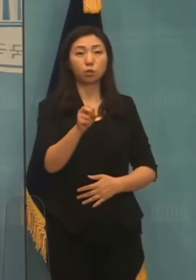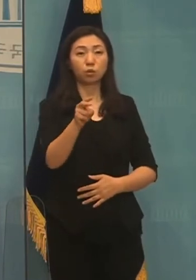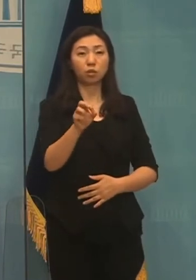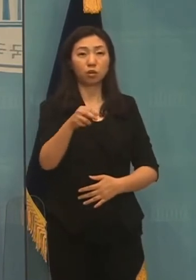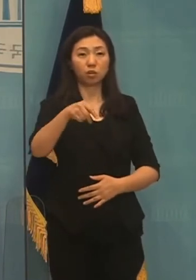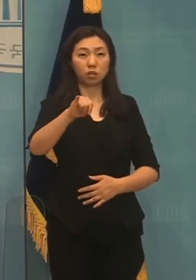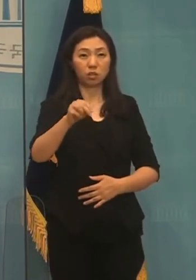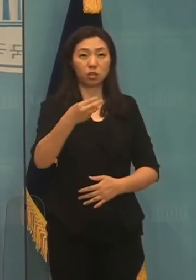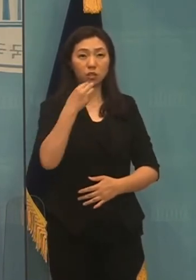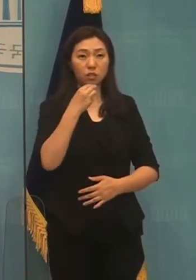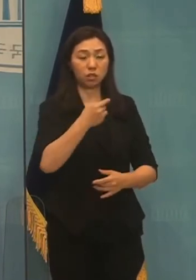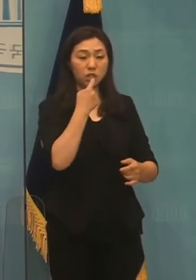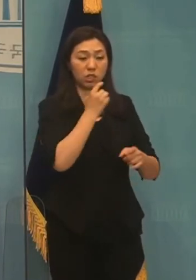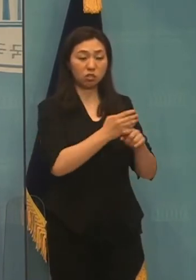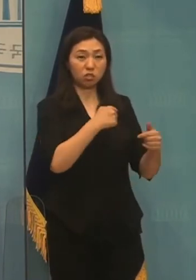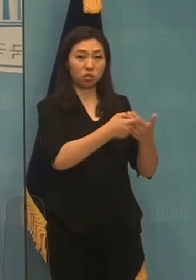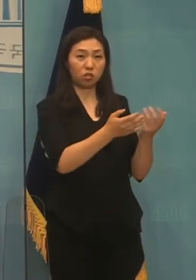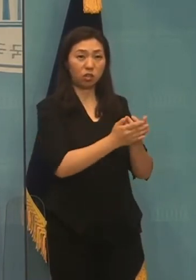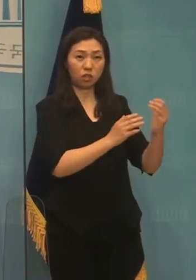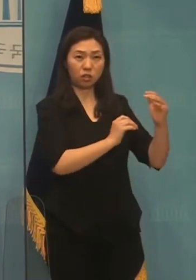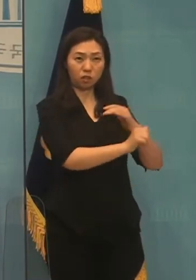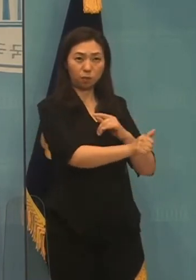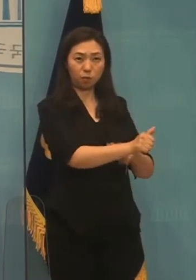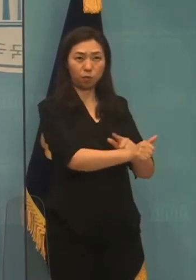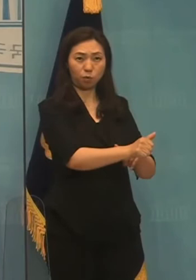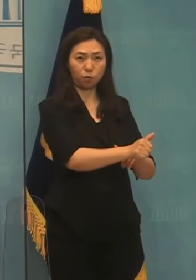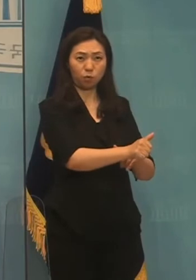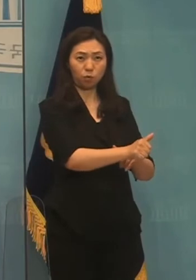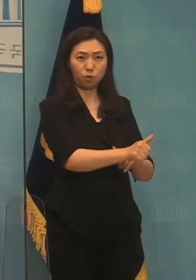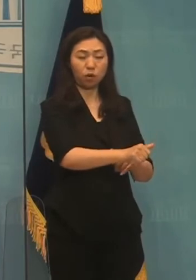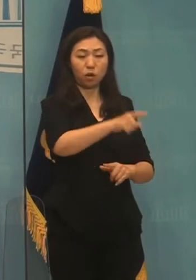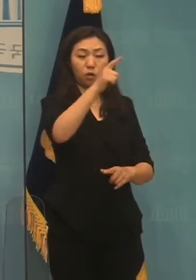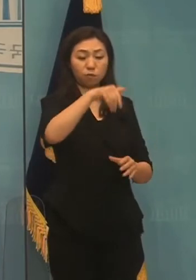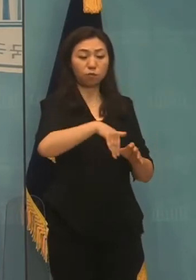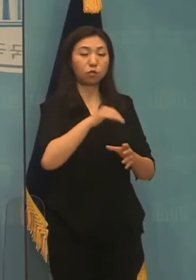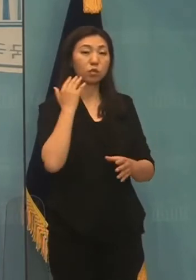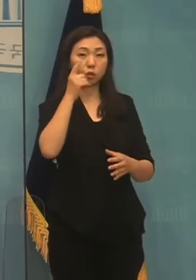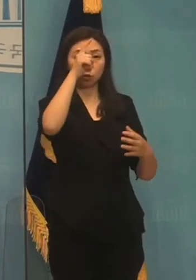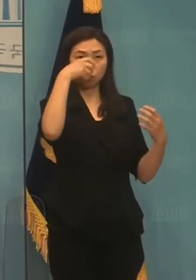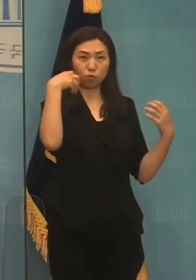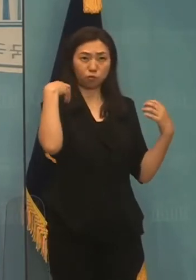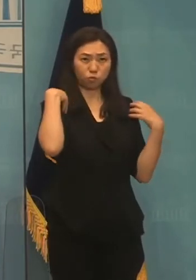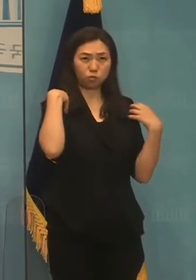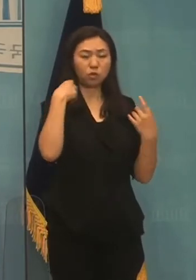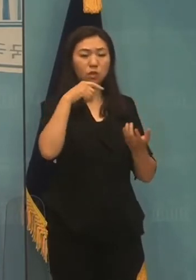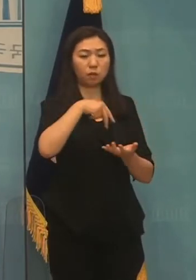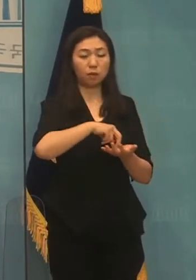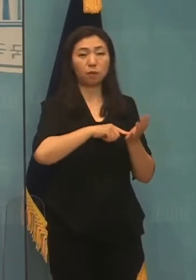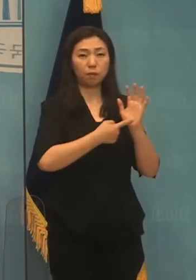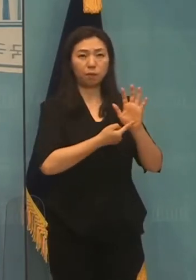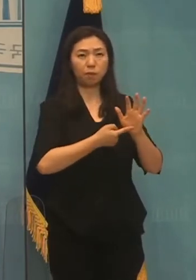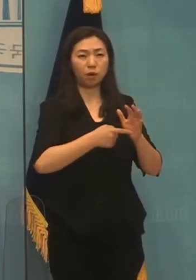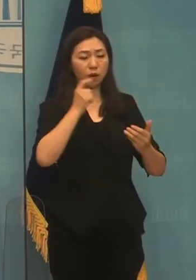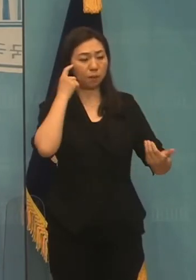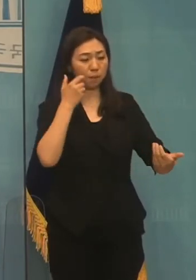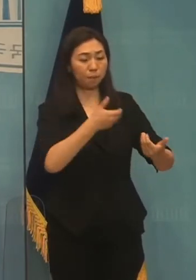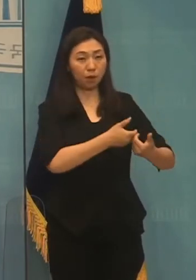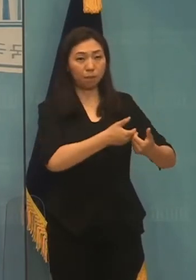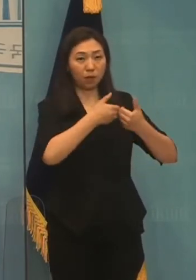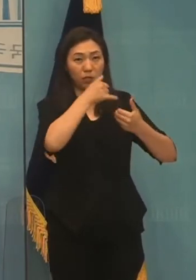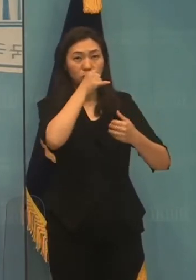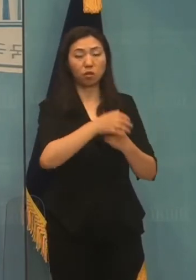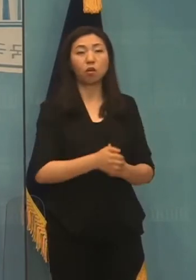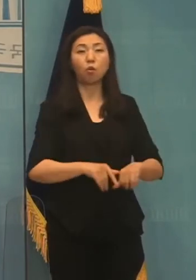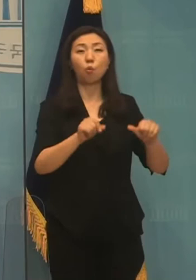대표가 문재인 정부의 소득주도 성장을 정면으로 비판하고 나섰습니다. 송영길 대표는 지난 25일 열린